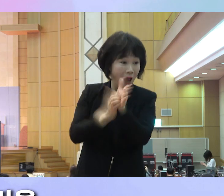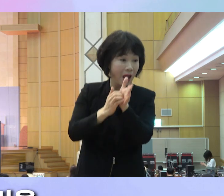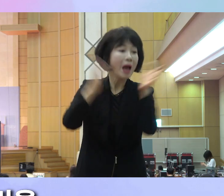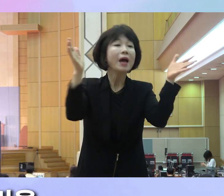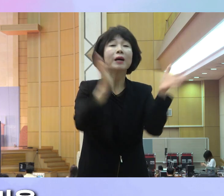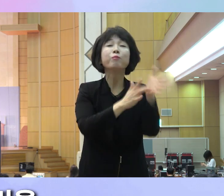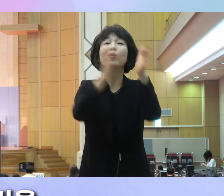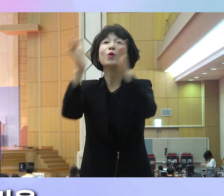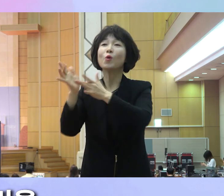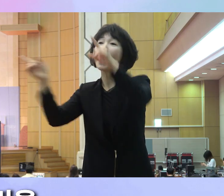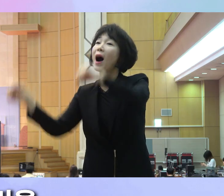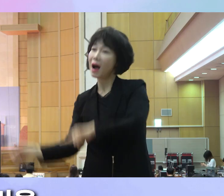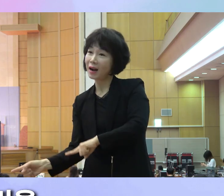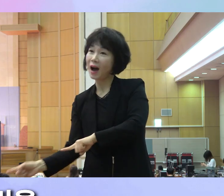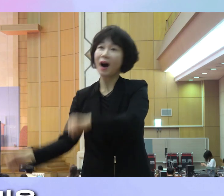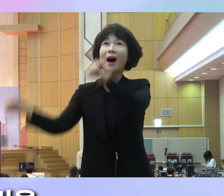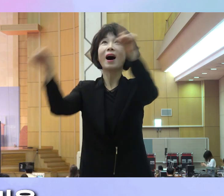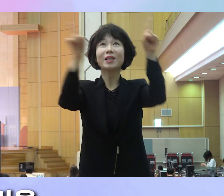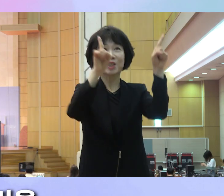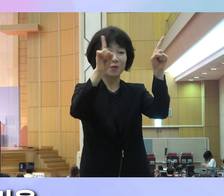도망갔네. 예수